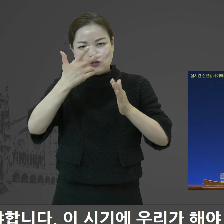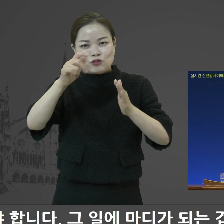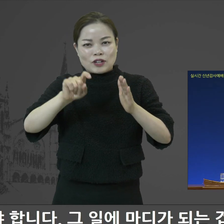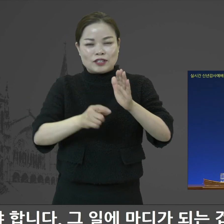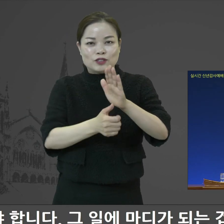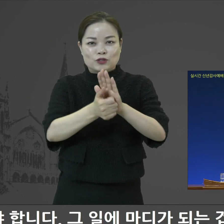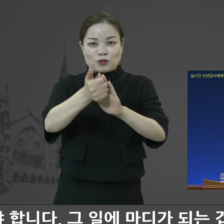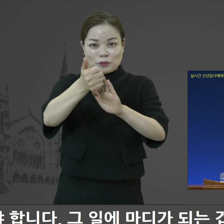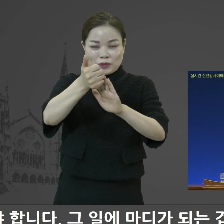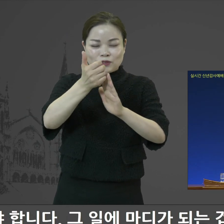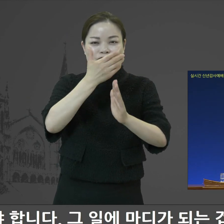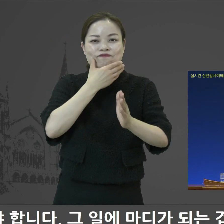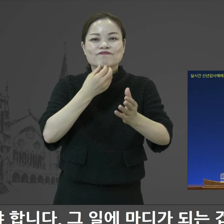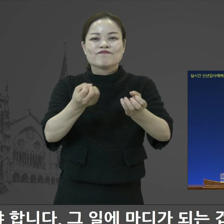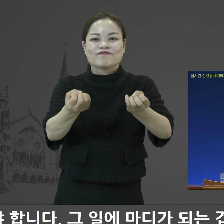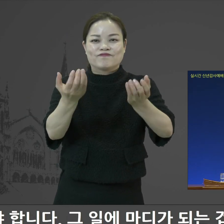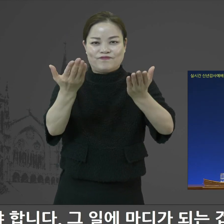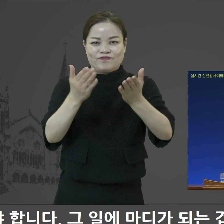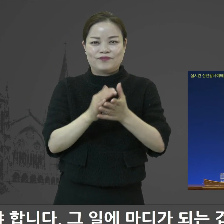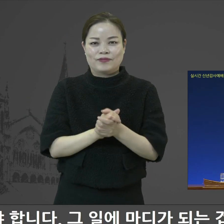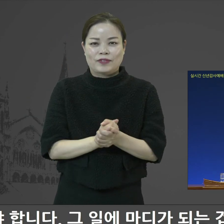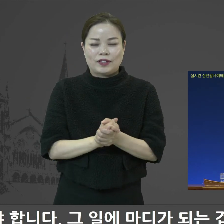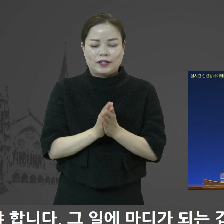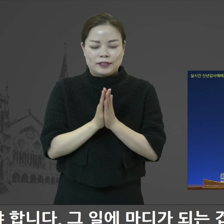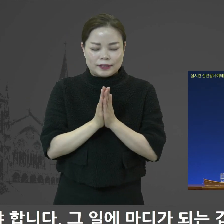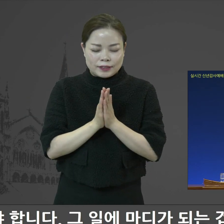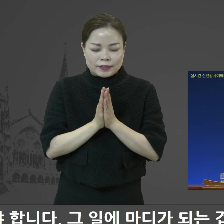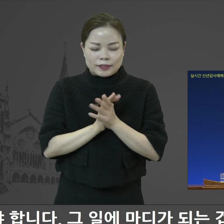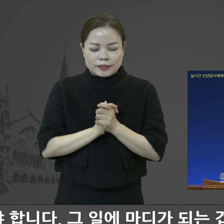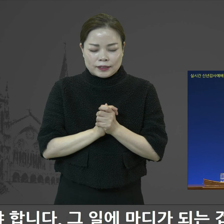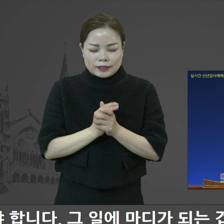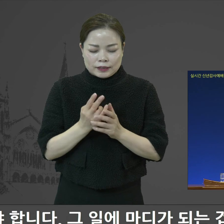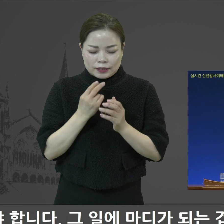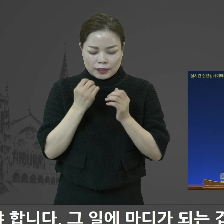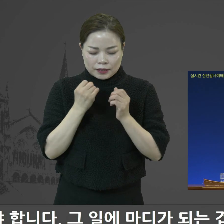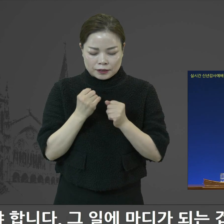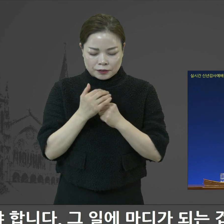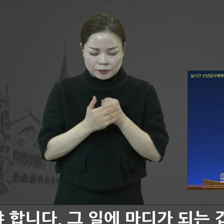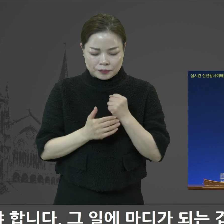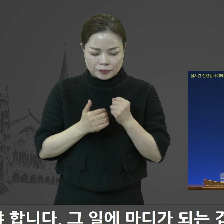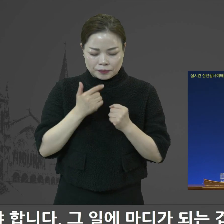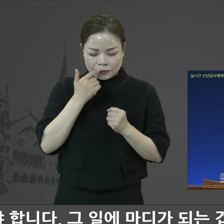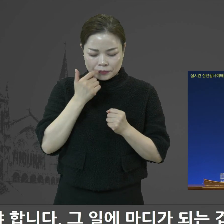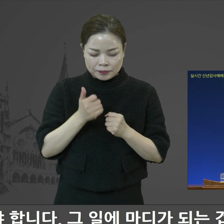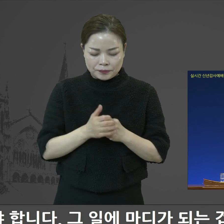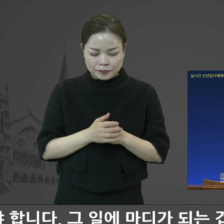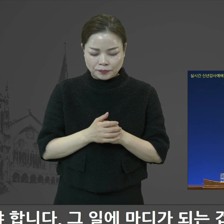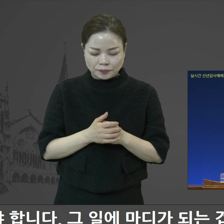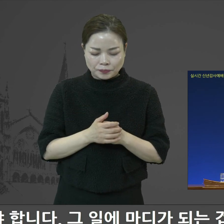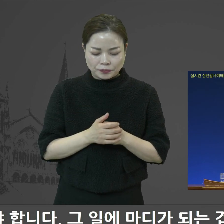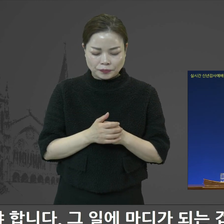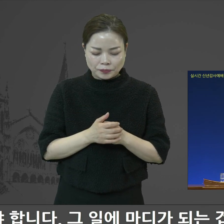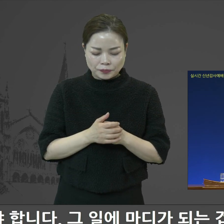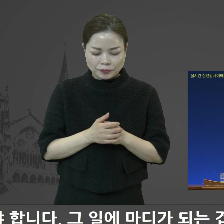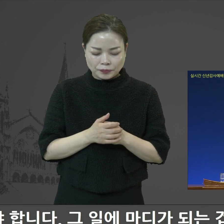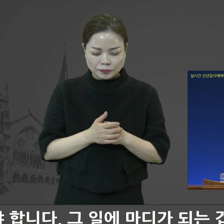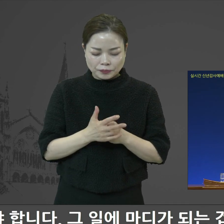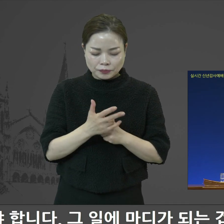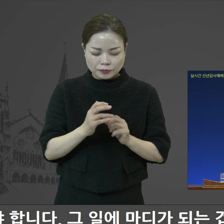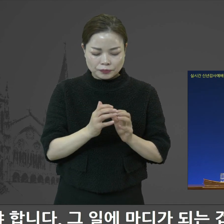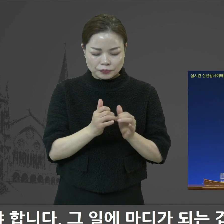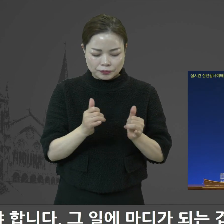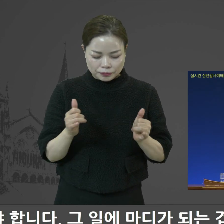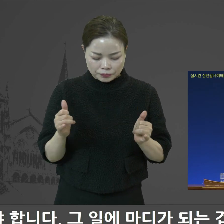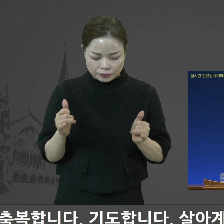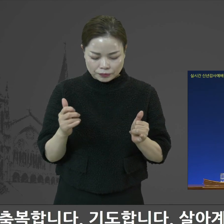안에서 소망하며 축복합니다. 기도하겠습니다. 살아계신 아버지 하나님, 주의